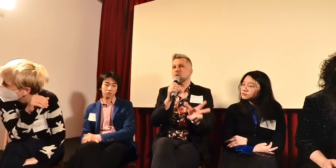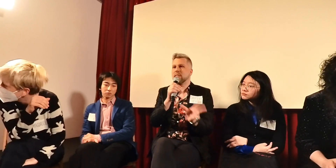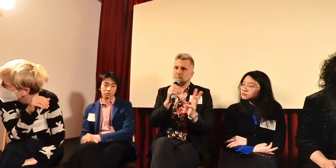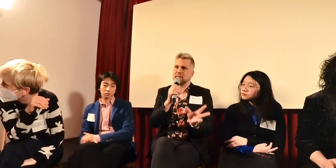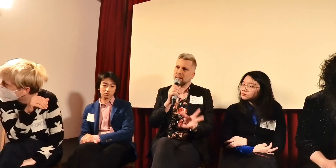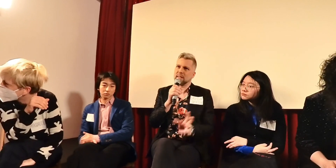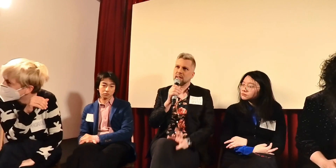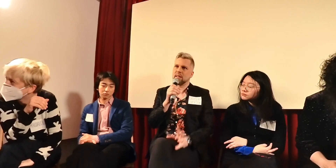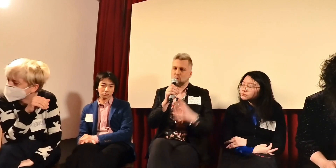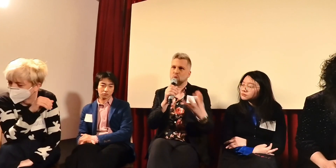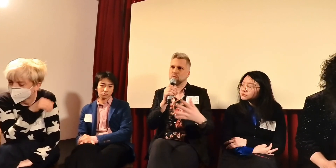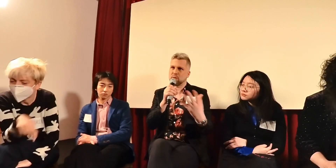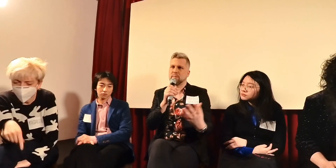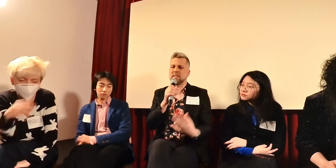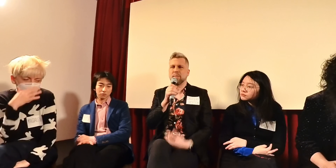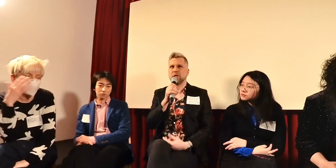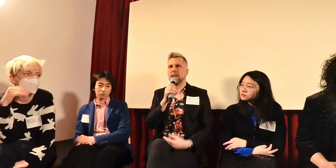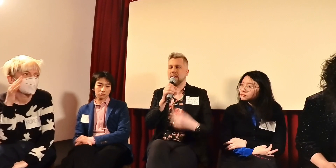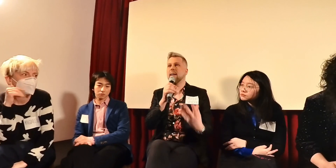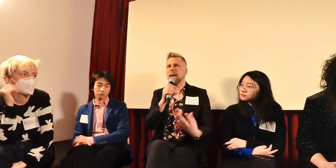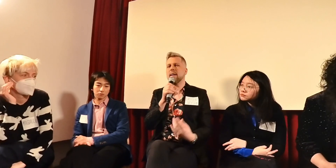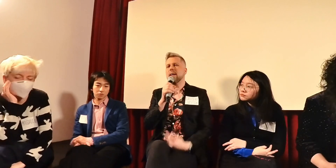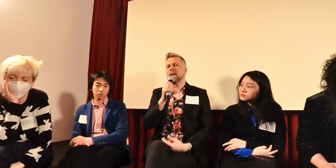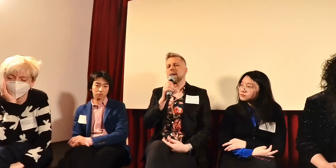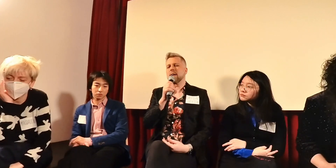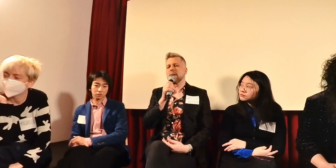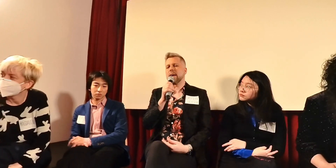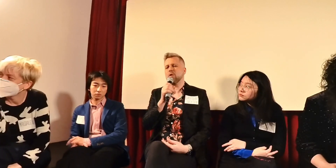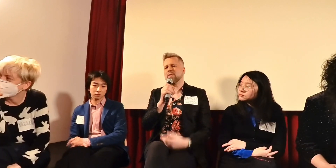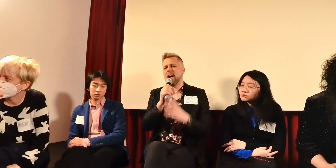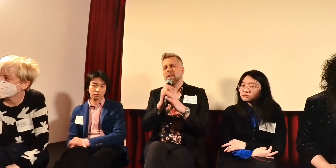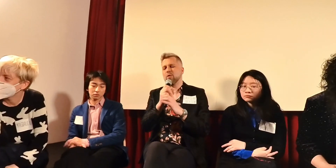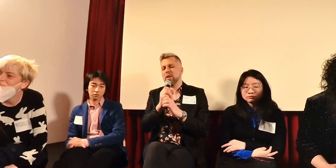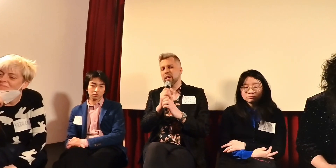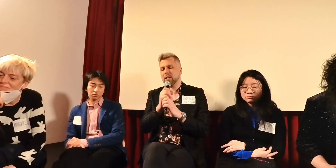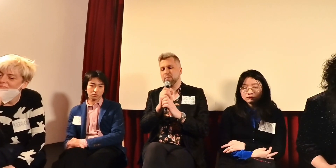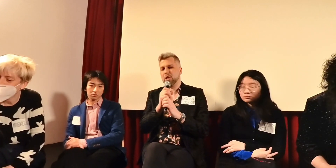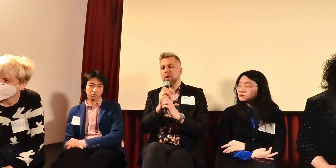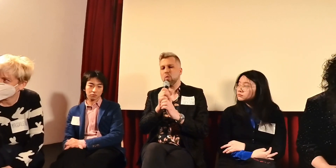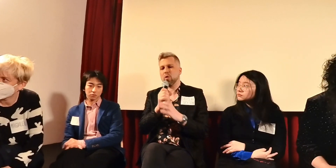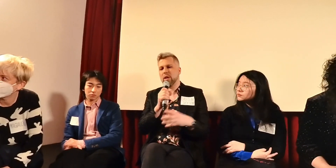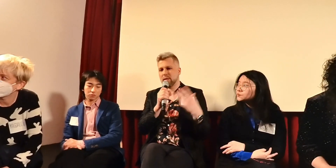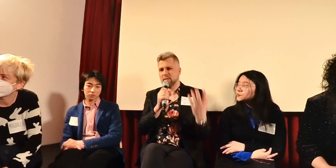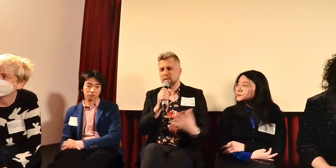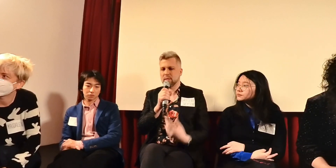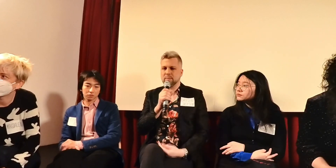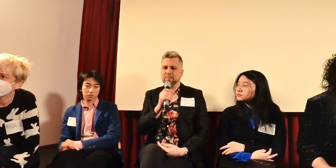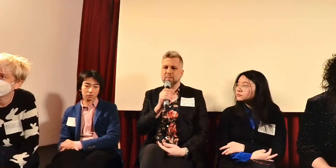představitele jinakosti a představitelky toho, co si myslíme, že je jinaké, jak je dostávat do těch příběhů